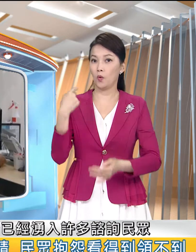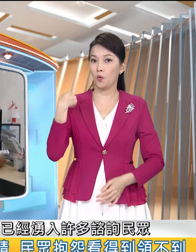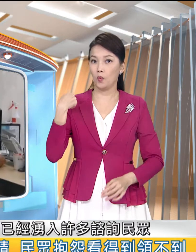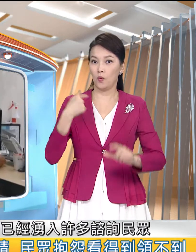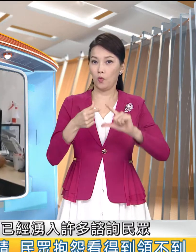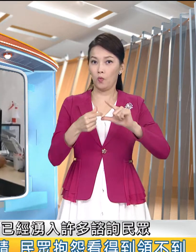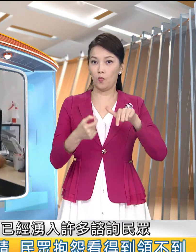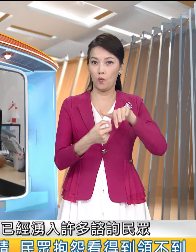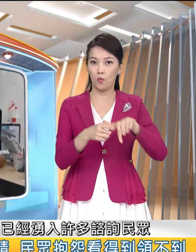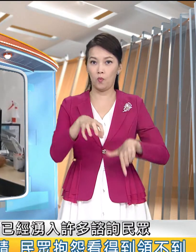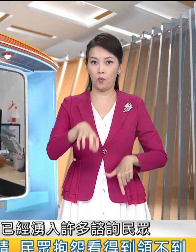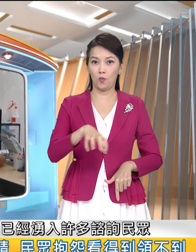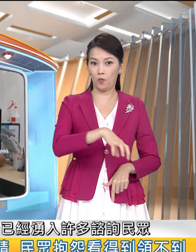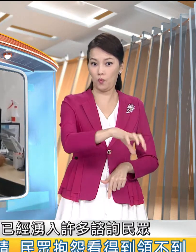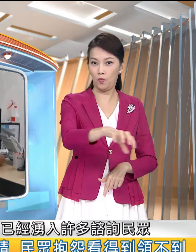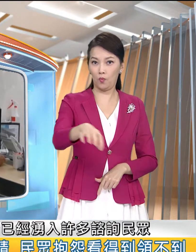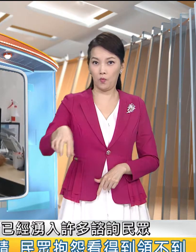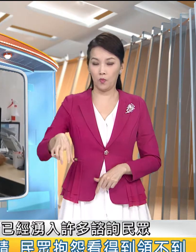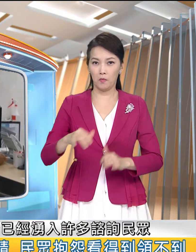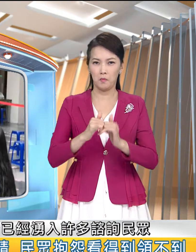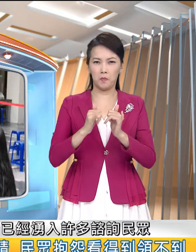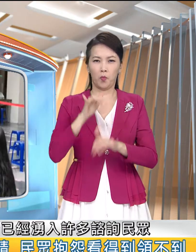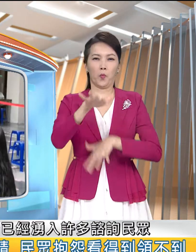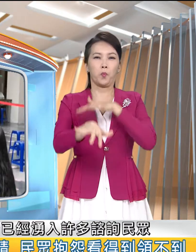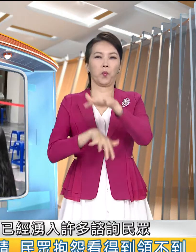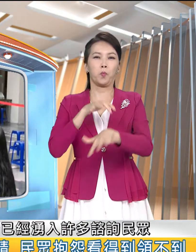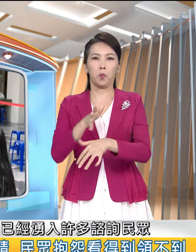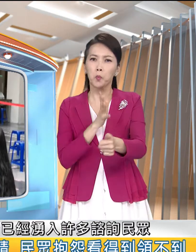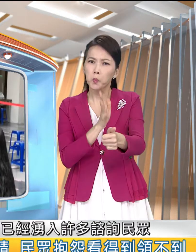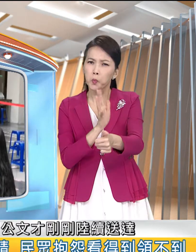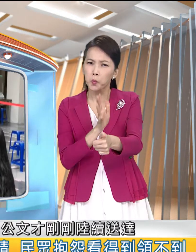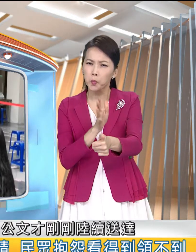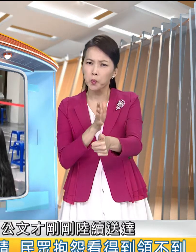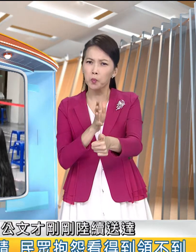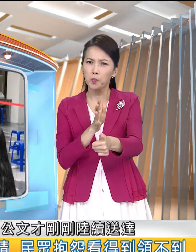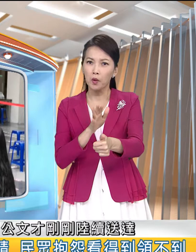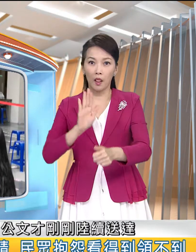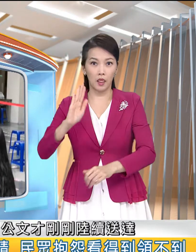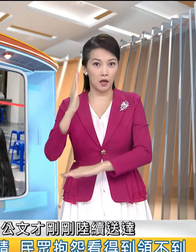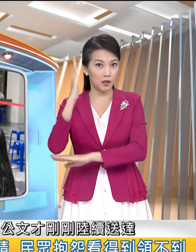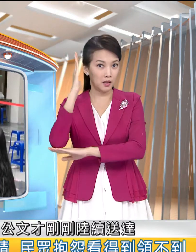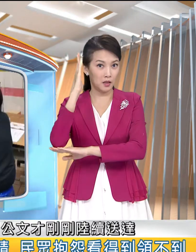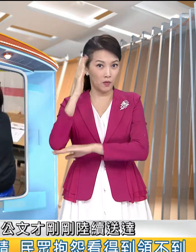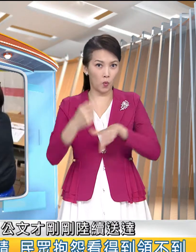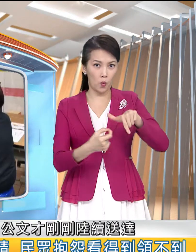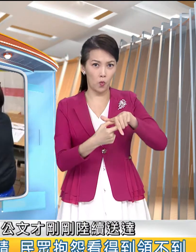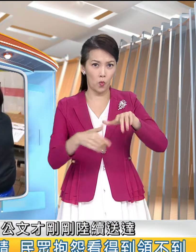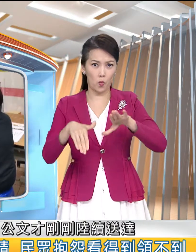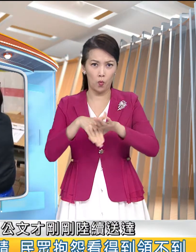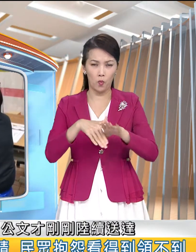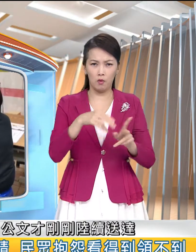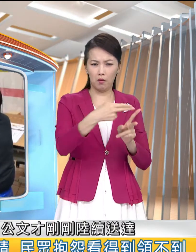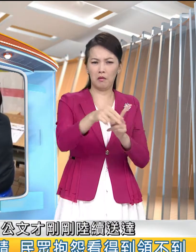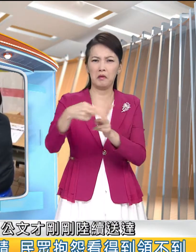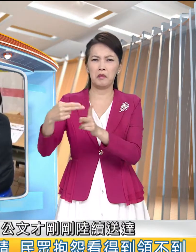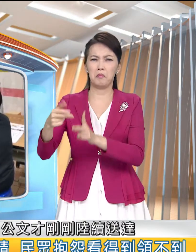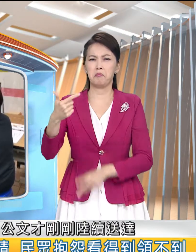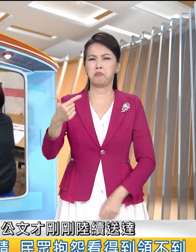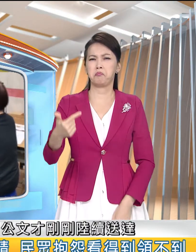所已经涌入了许多咨询的民众，只不过因为相关的公文才刚刚陆续送